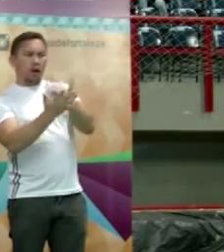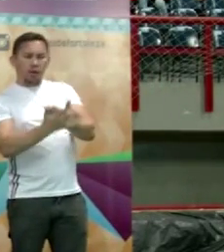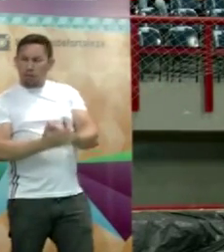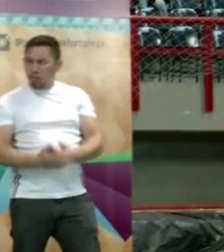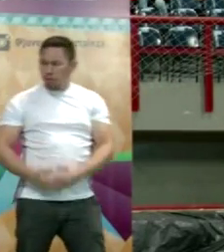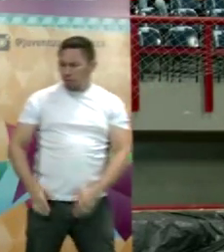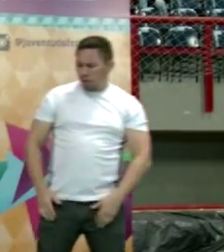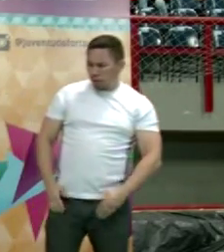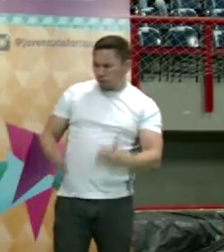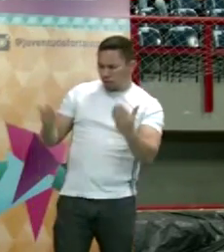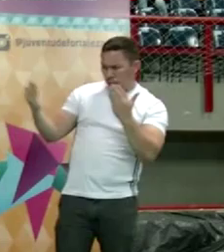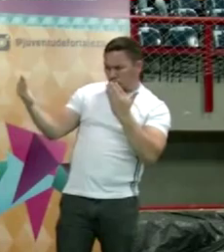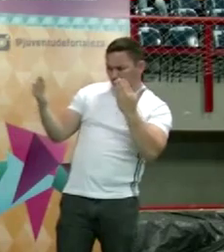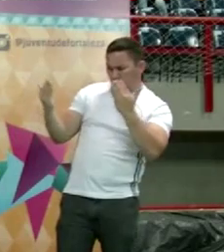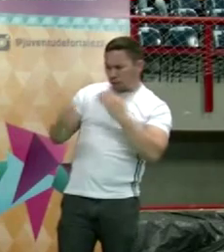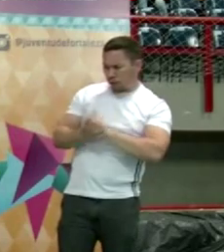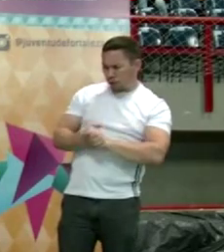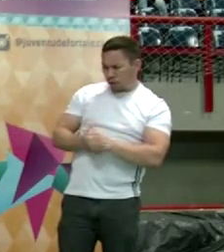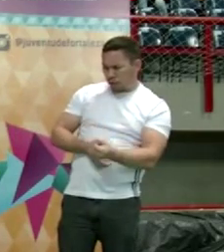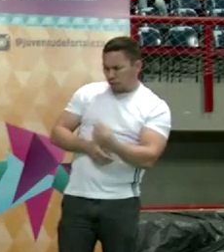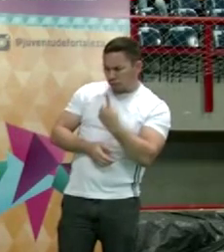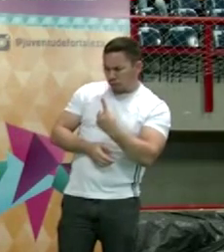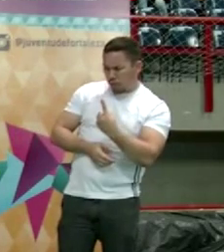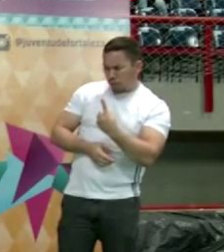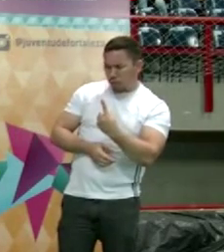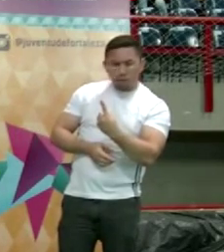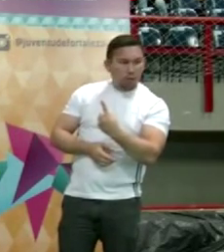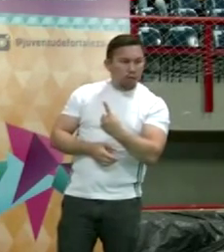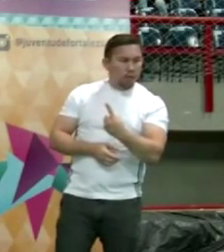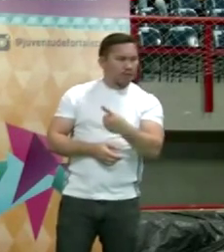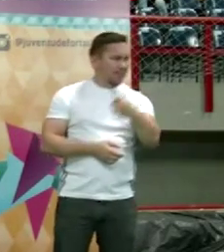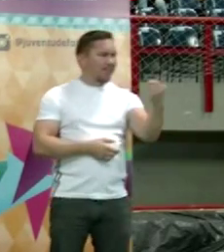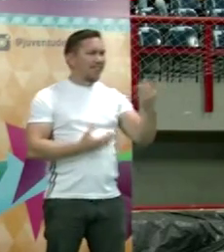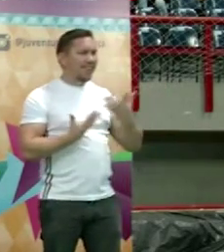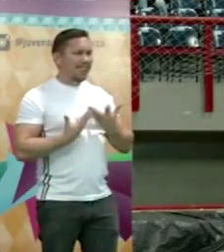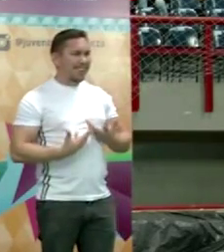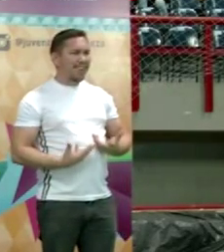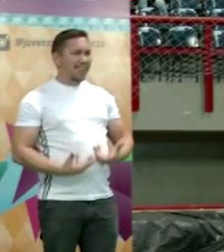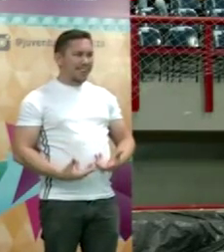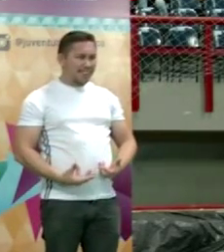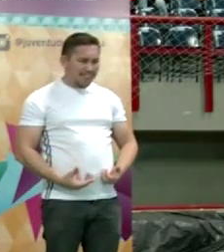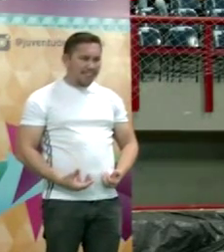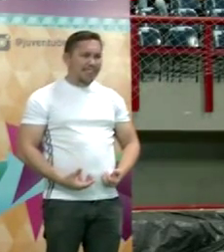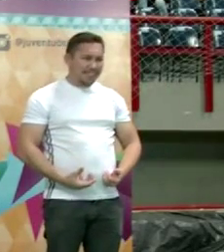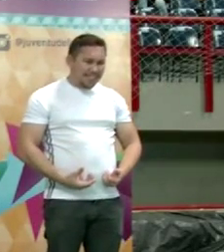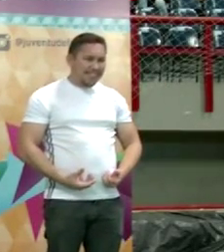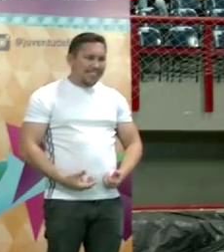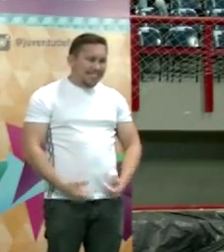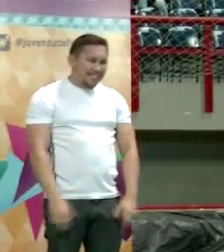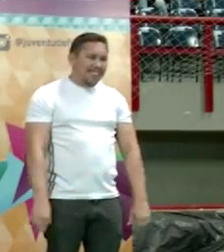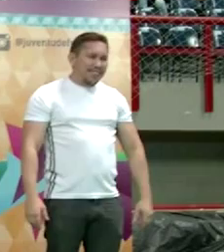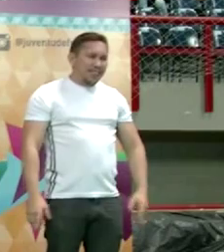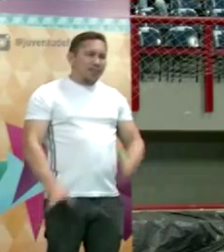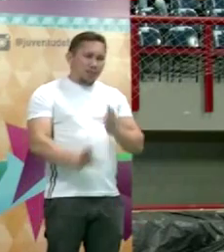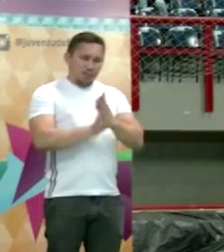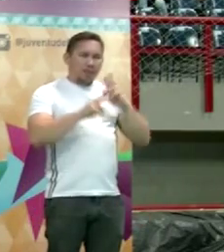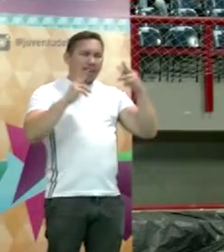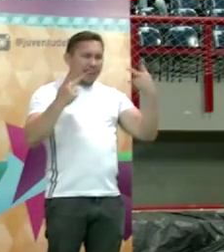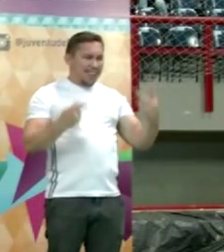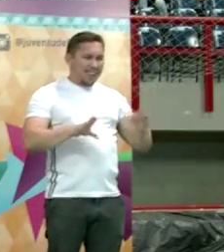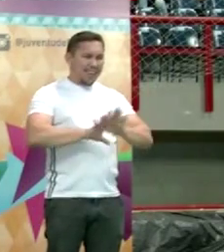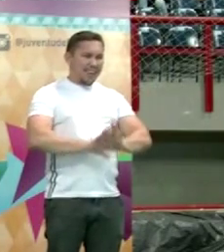Olha, você que está entendendo bem a aula, está cansado. Você está exausto, porque você é